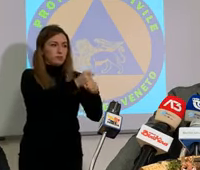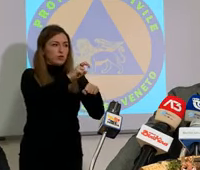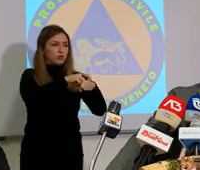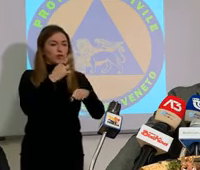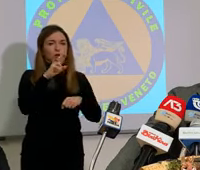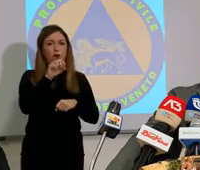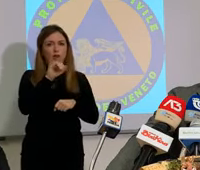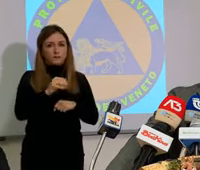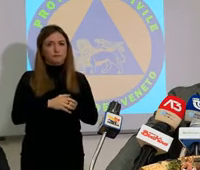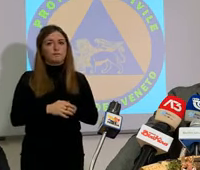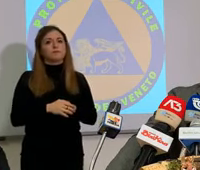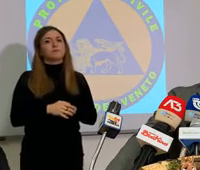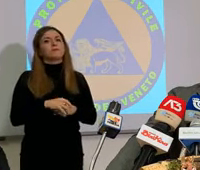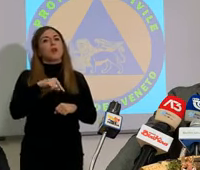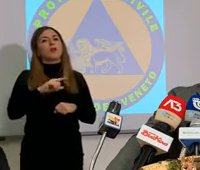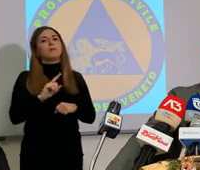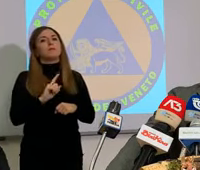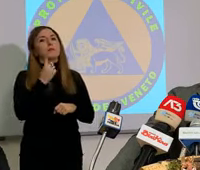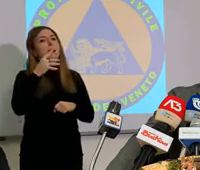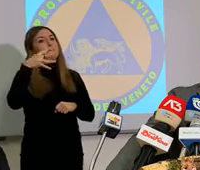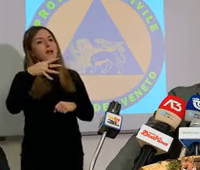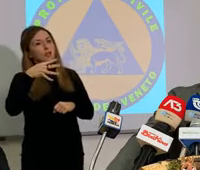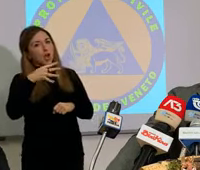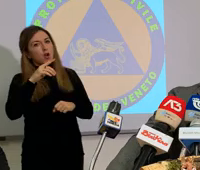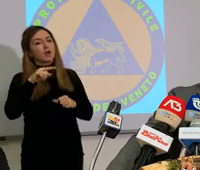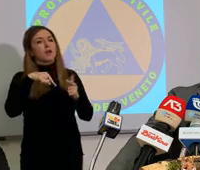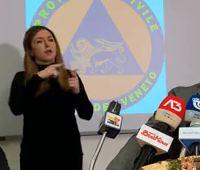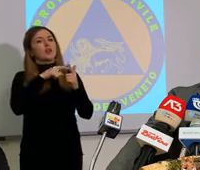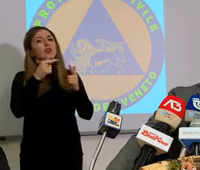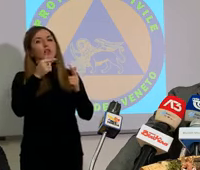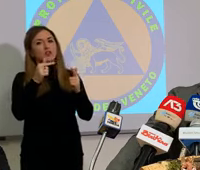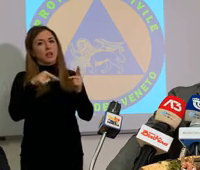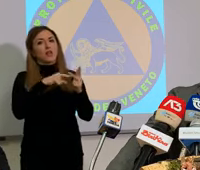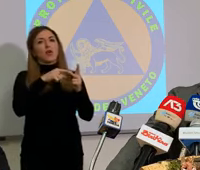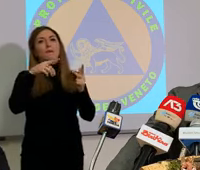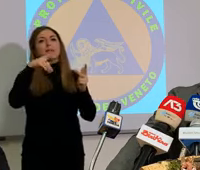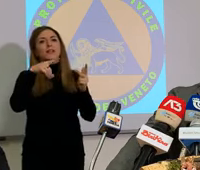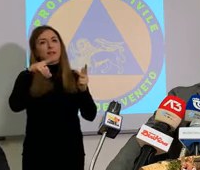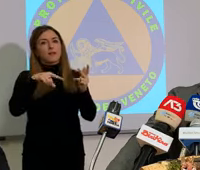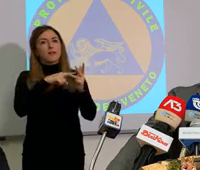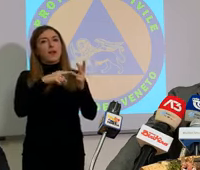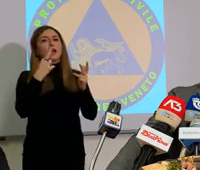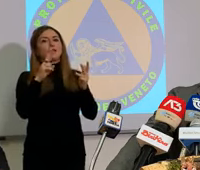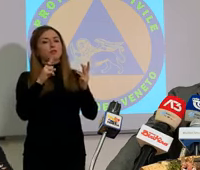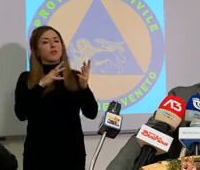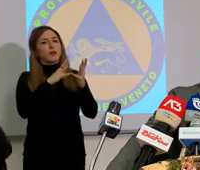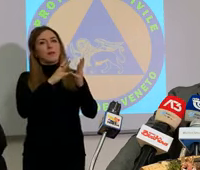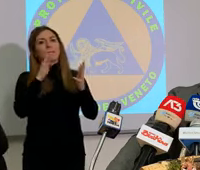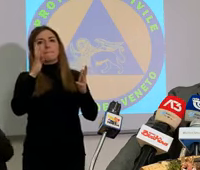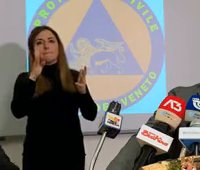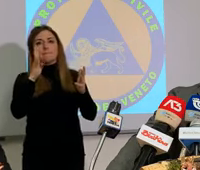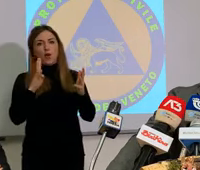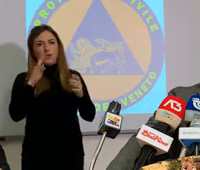prenotata davvero per prima la marchiori poi tosatto pederiva per i giovani bone